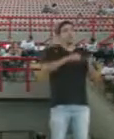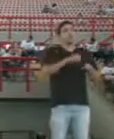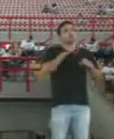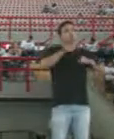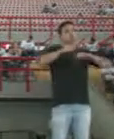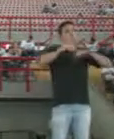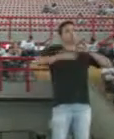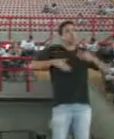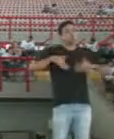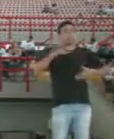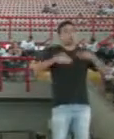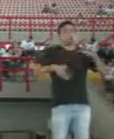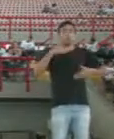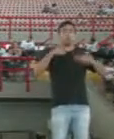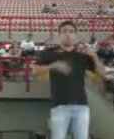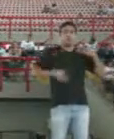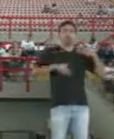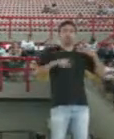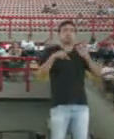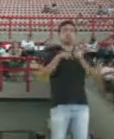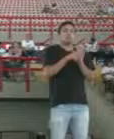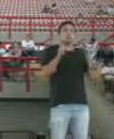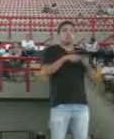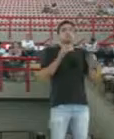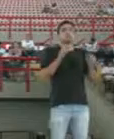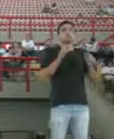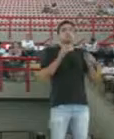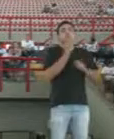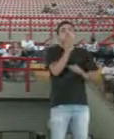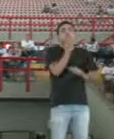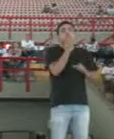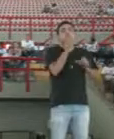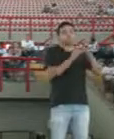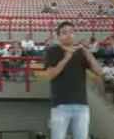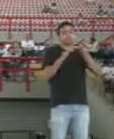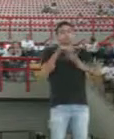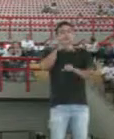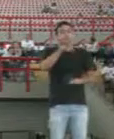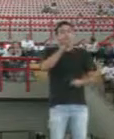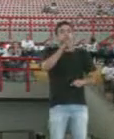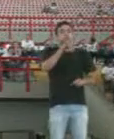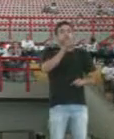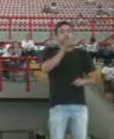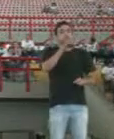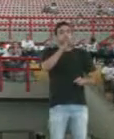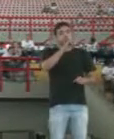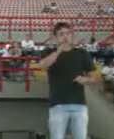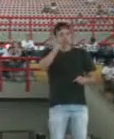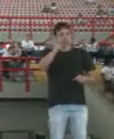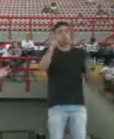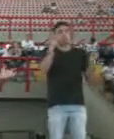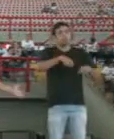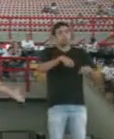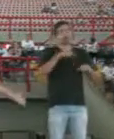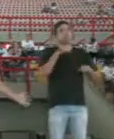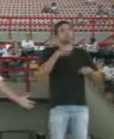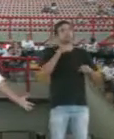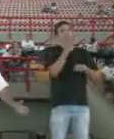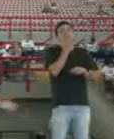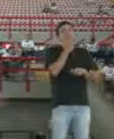velha de biologia, qual é a propriedade dele? É o mimetismo, né? Essa capacidade que ele tem de